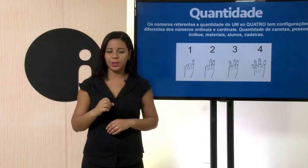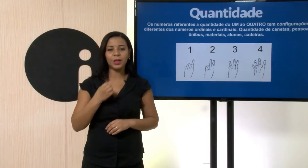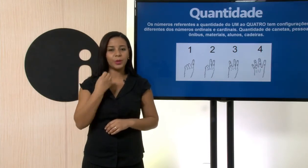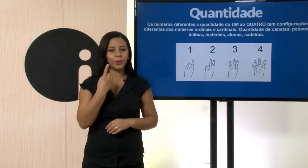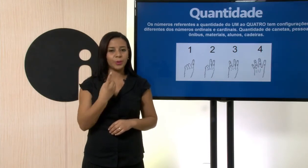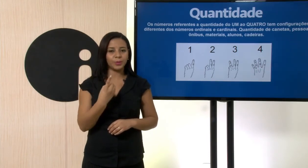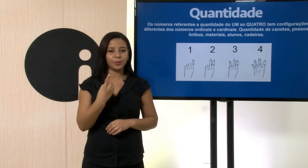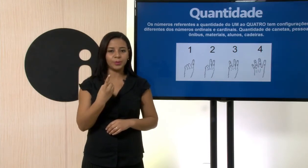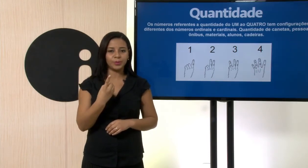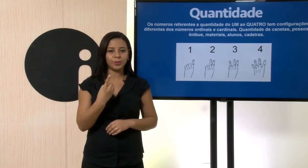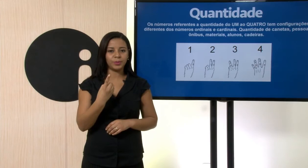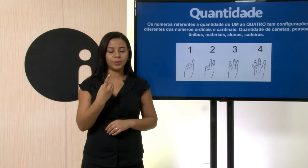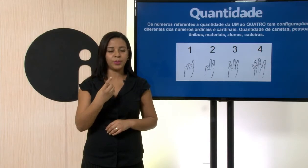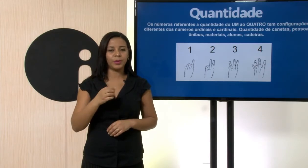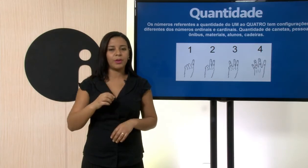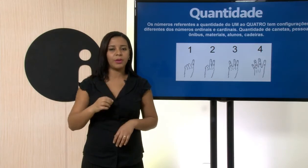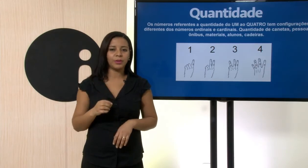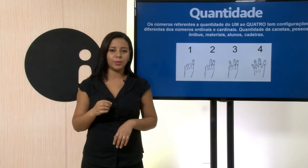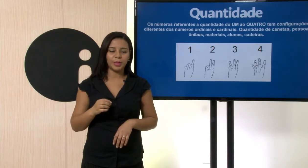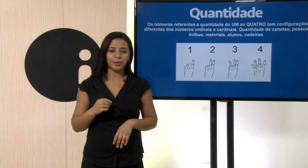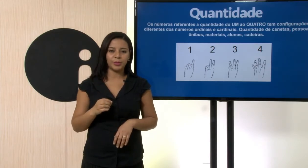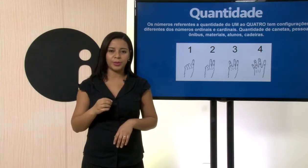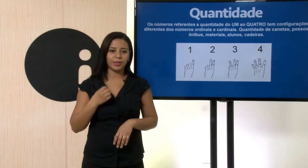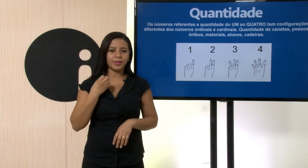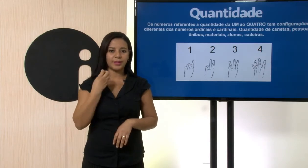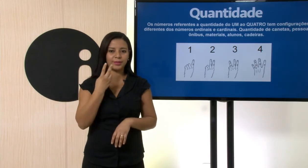novamente, 1, número 2,